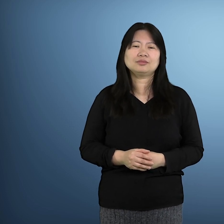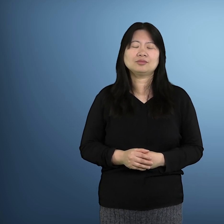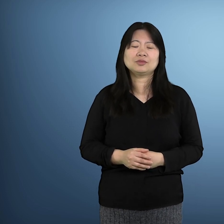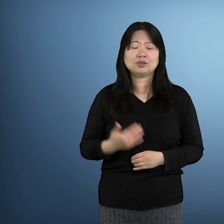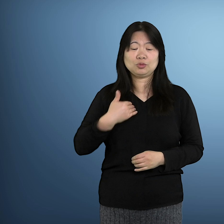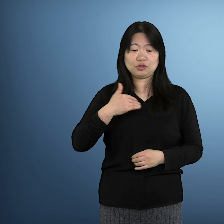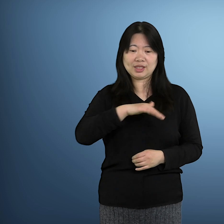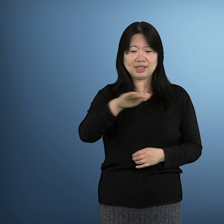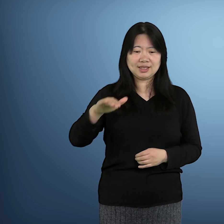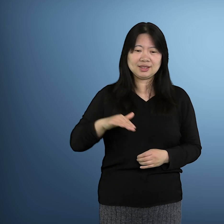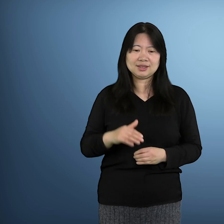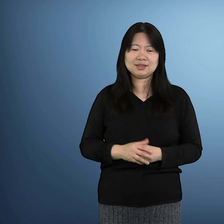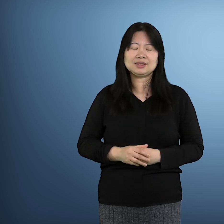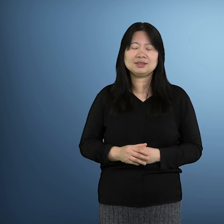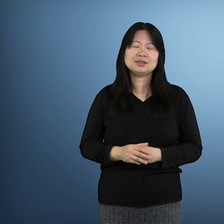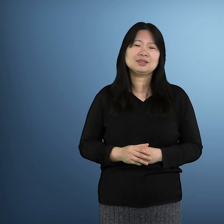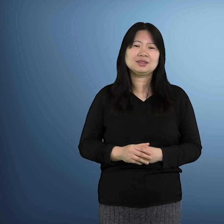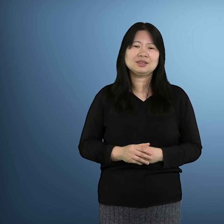우리는